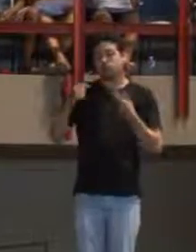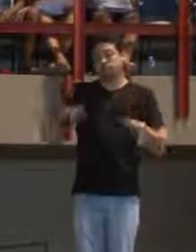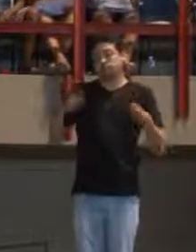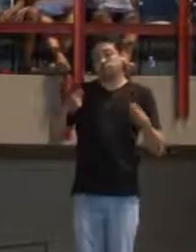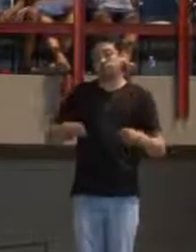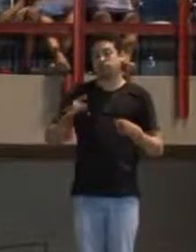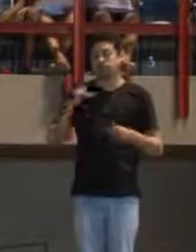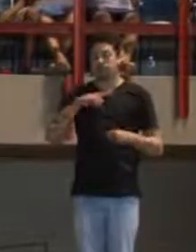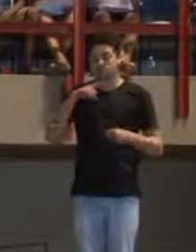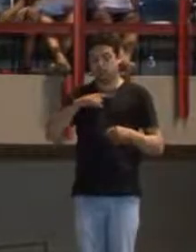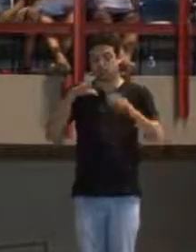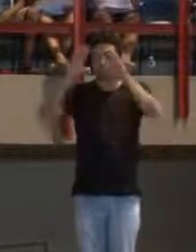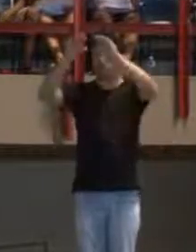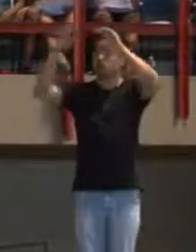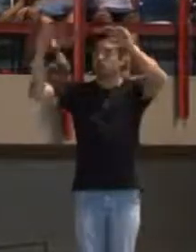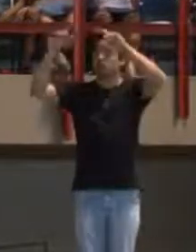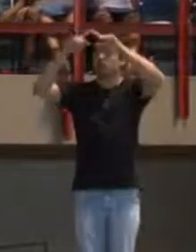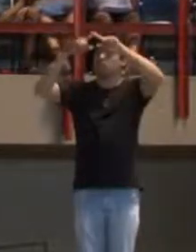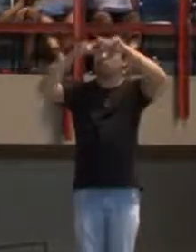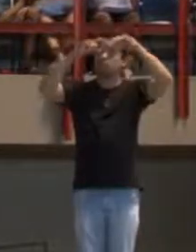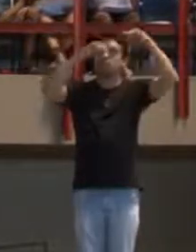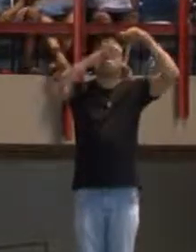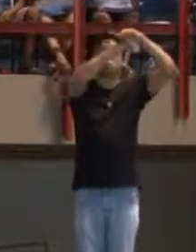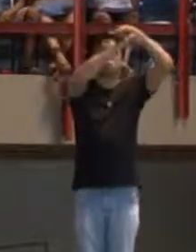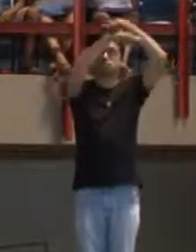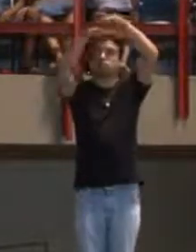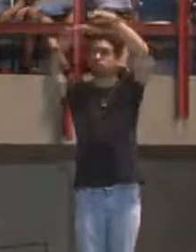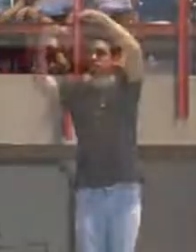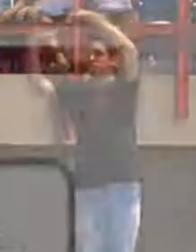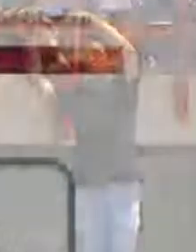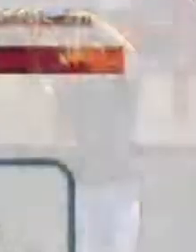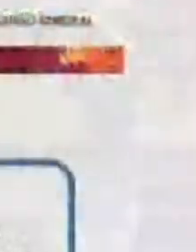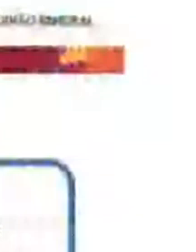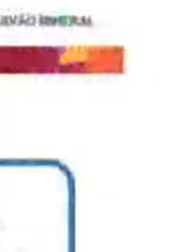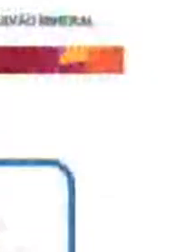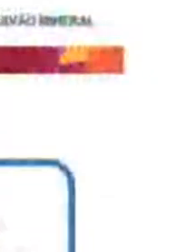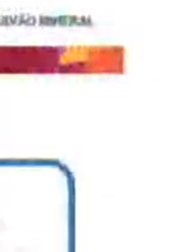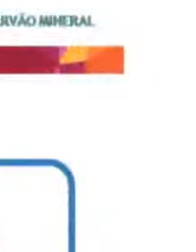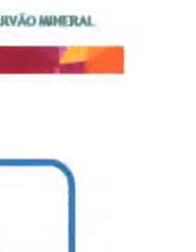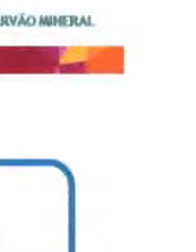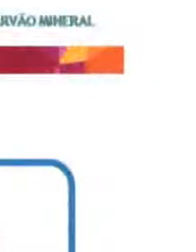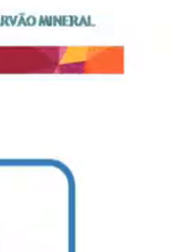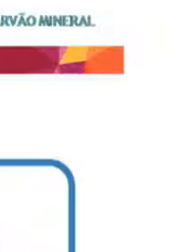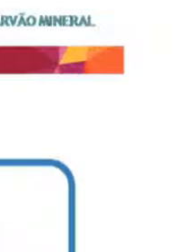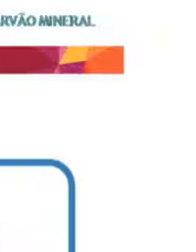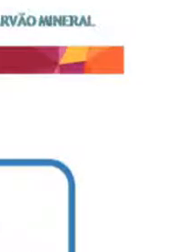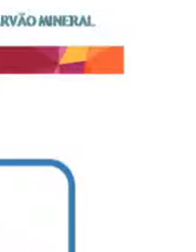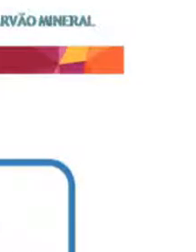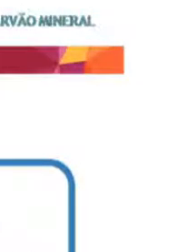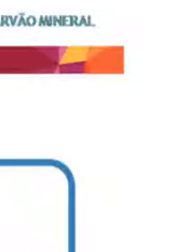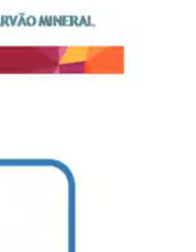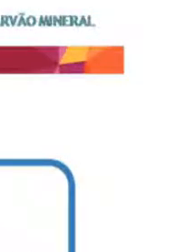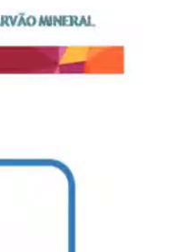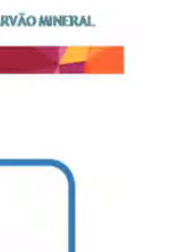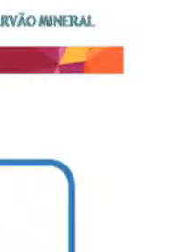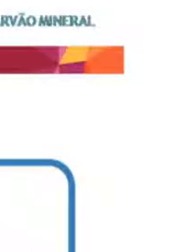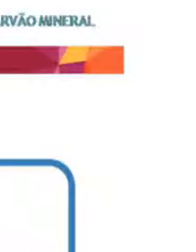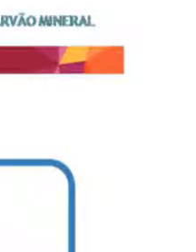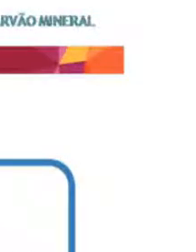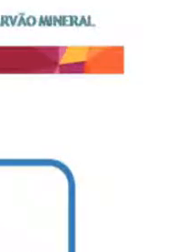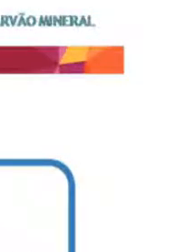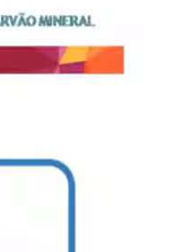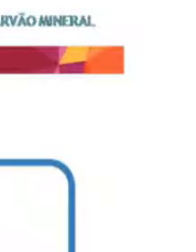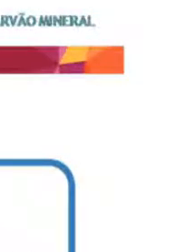nuvem, porque você tem que bombardear as nuvens com esse iodeto de prata. Terceiro problema aí, ó, além do CO e do carbono